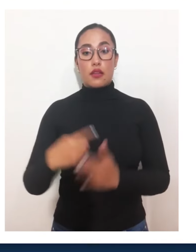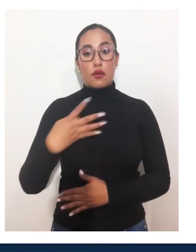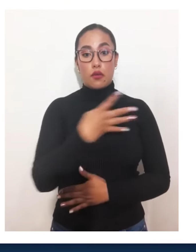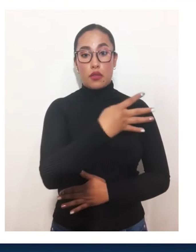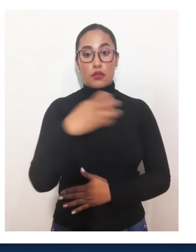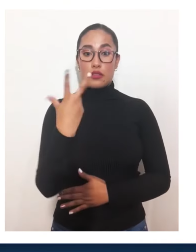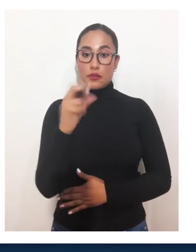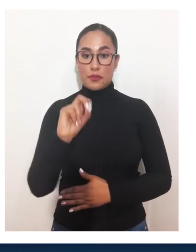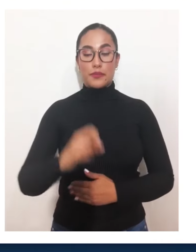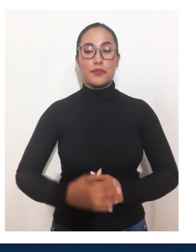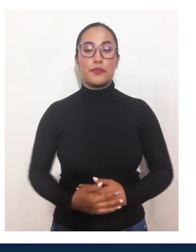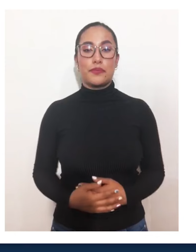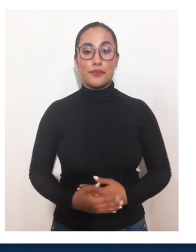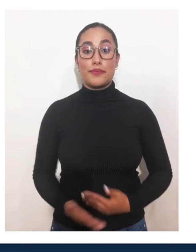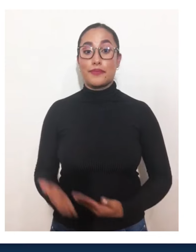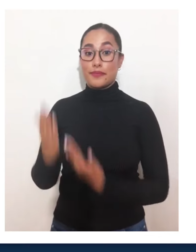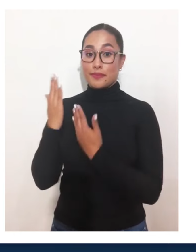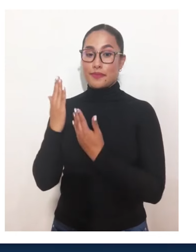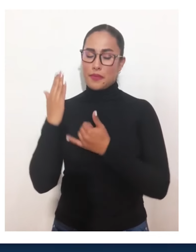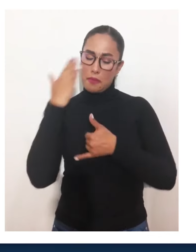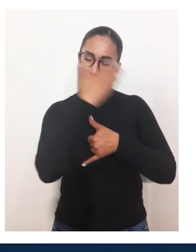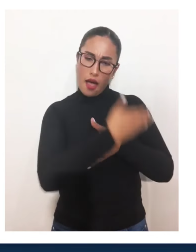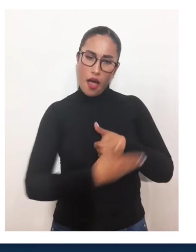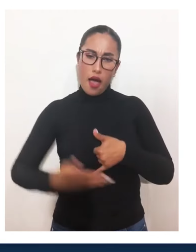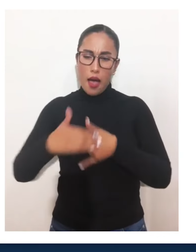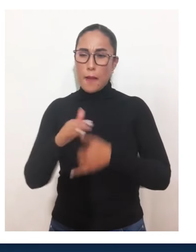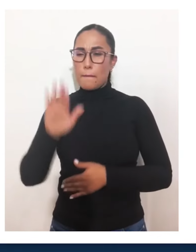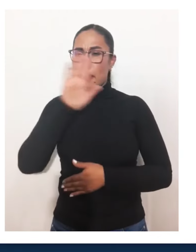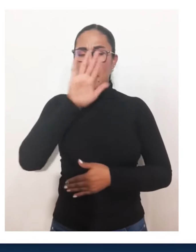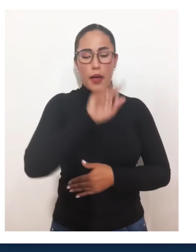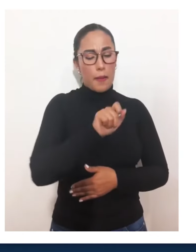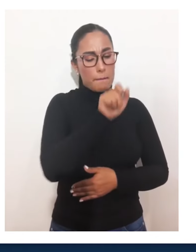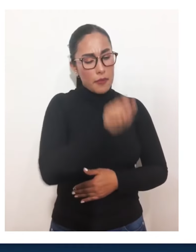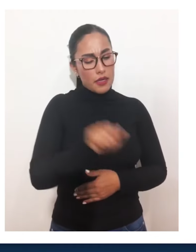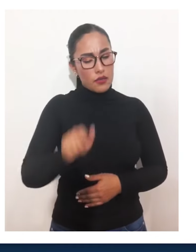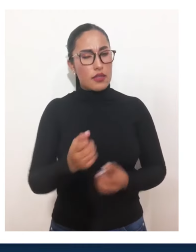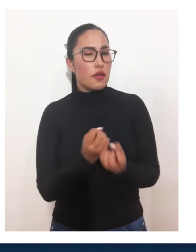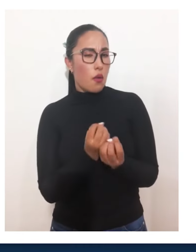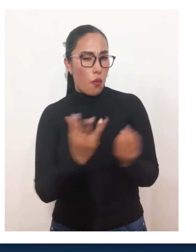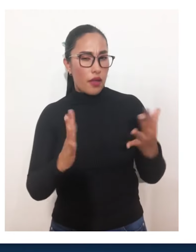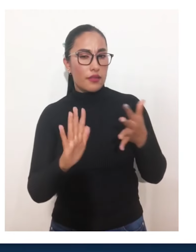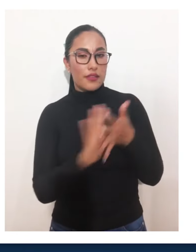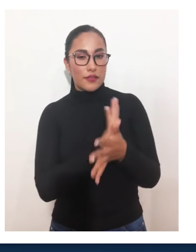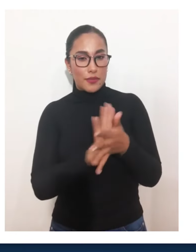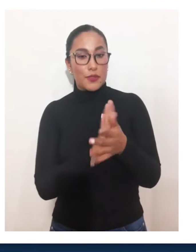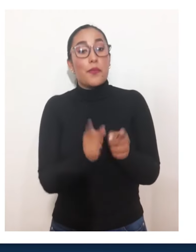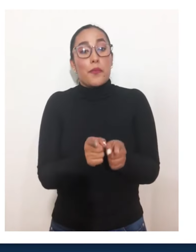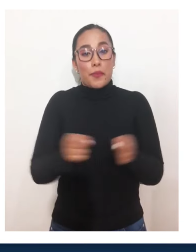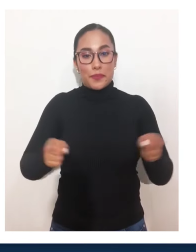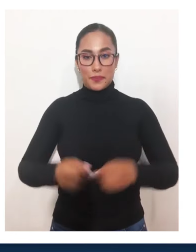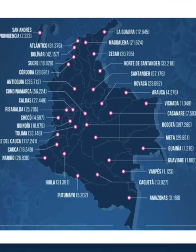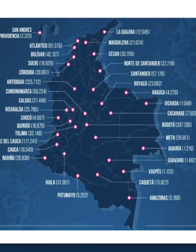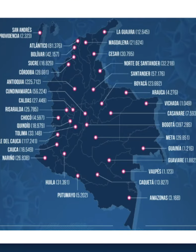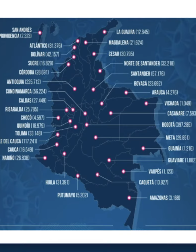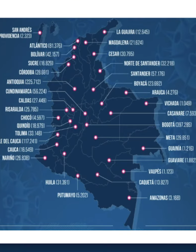1.296.420. En el mapa puedes ver la información detallada por departamento.